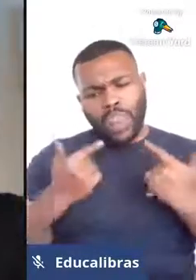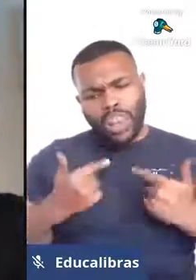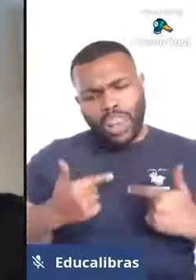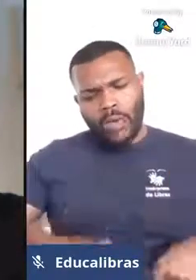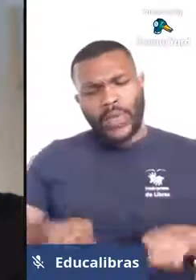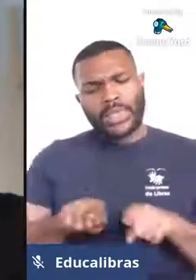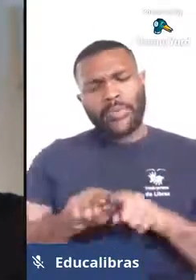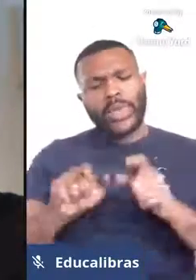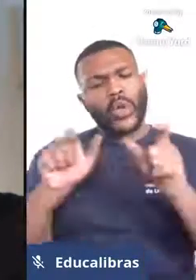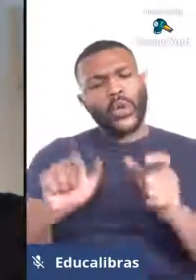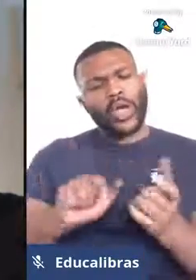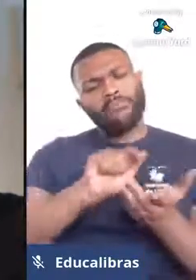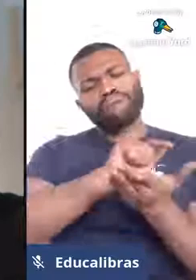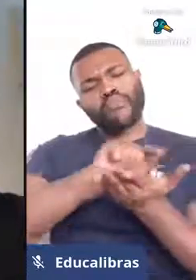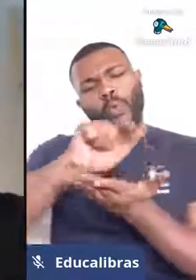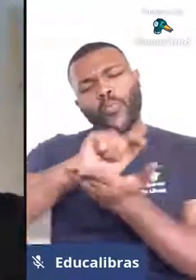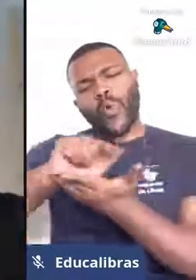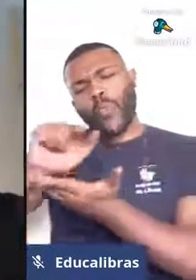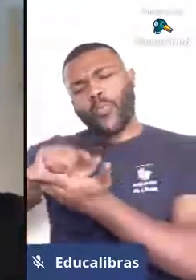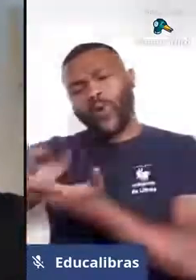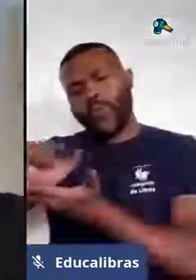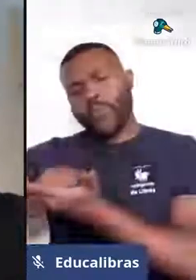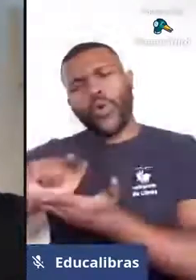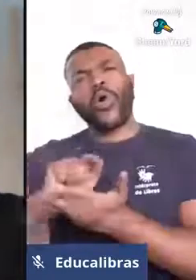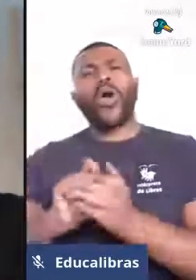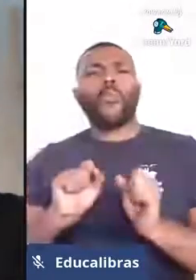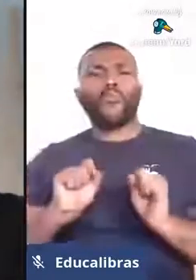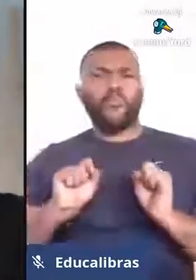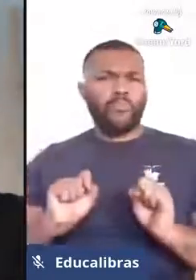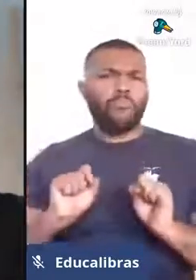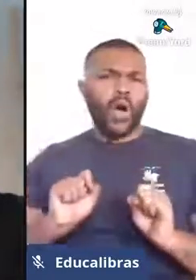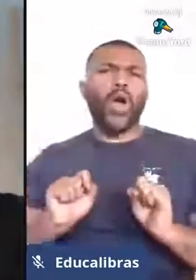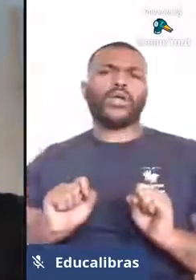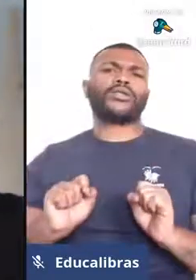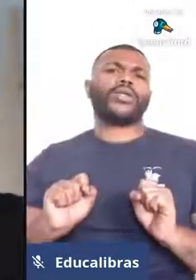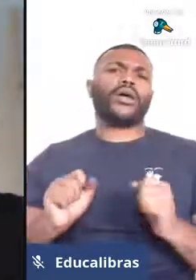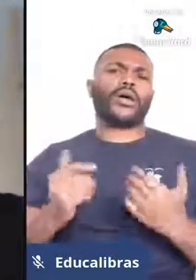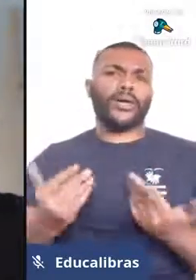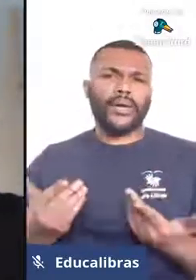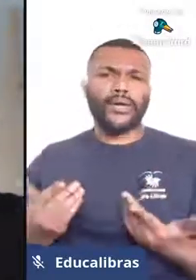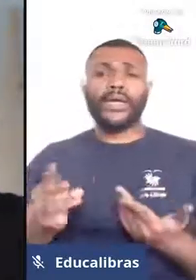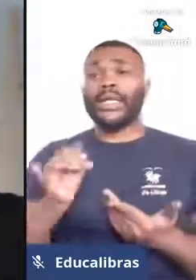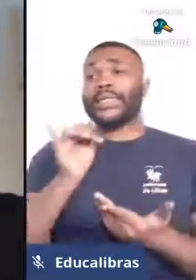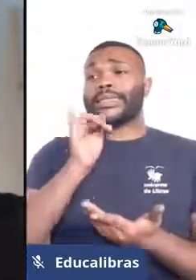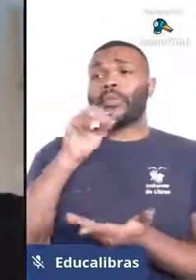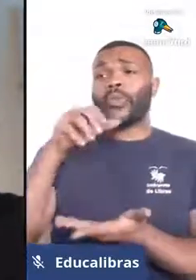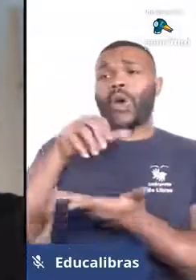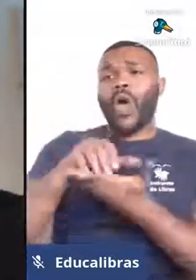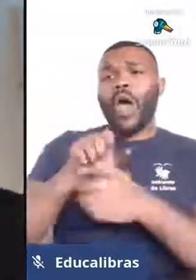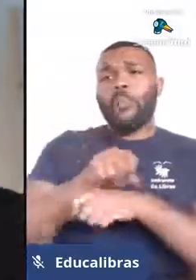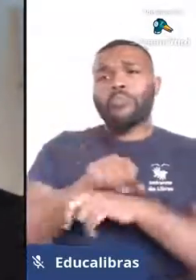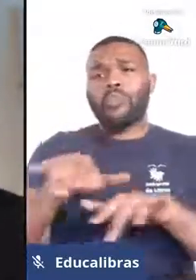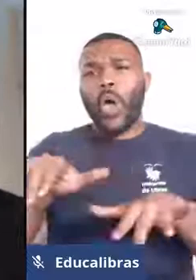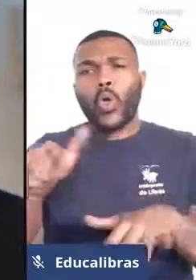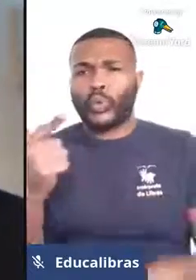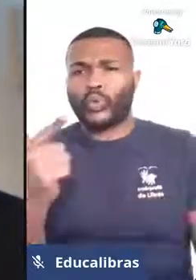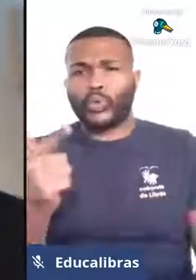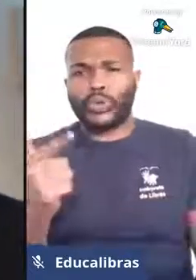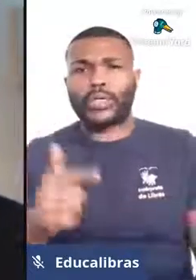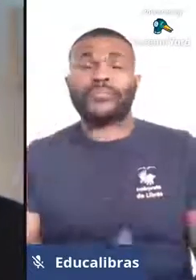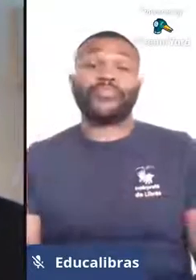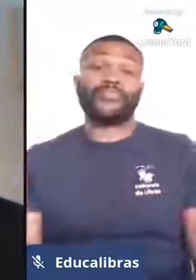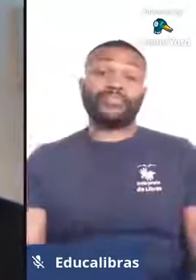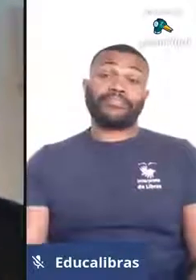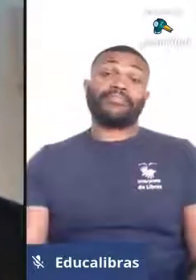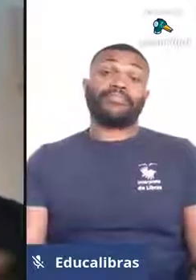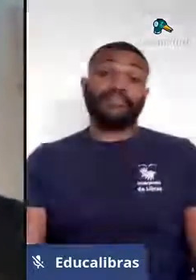desinfecção para que eles possam funcionar sem ser polos de infecção de pessoas. Sim, a